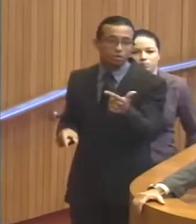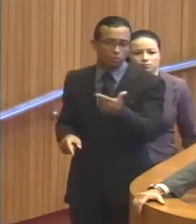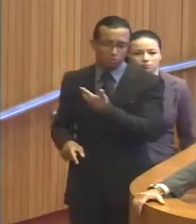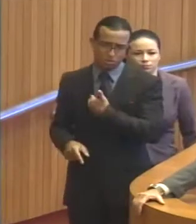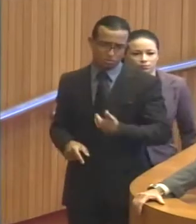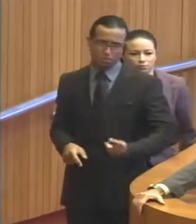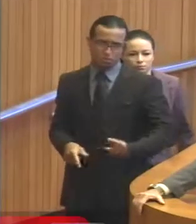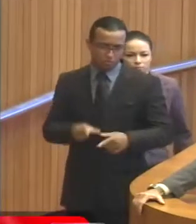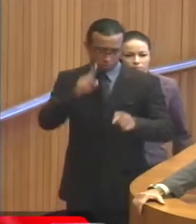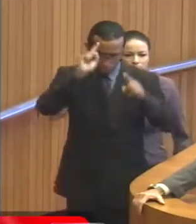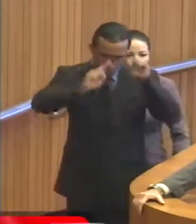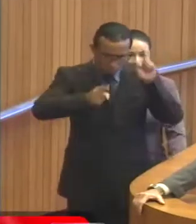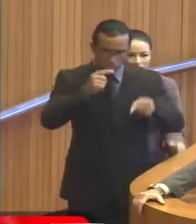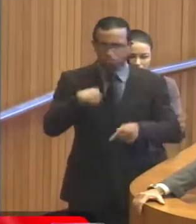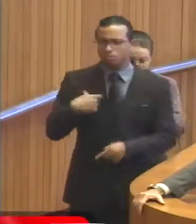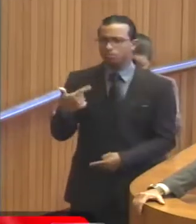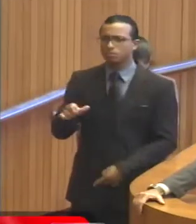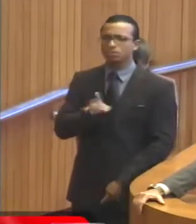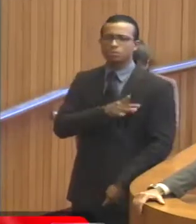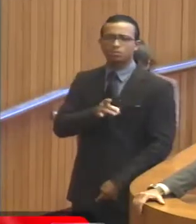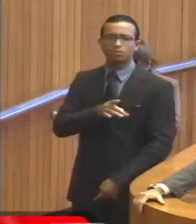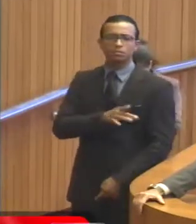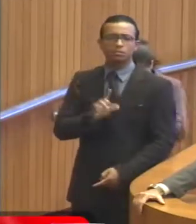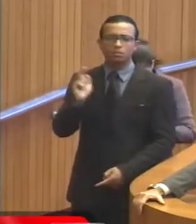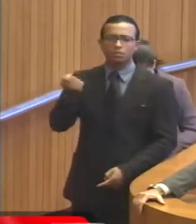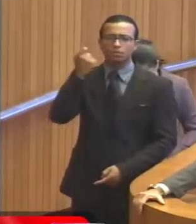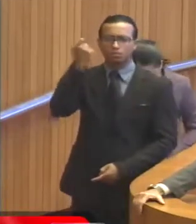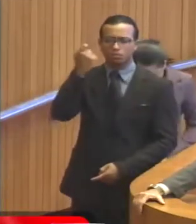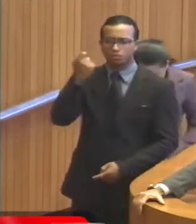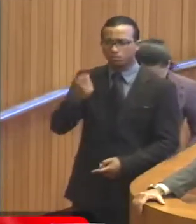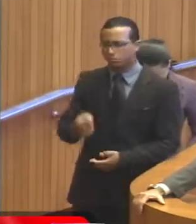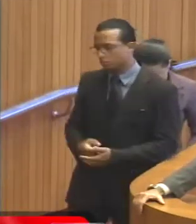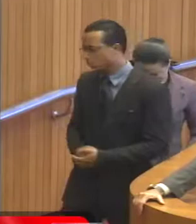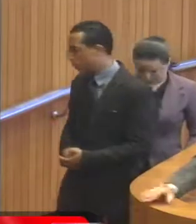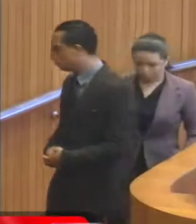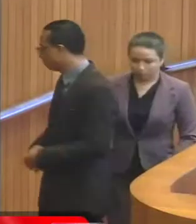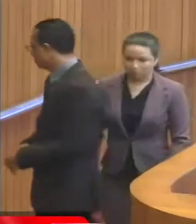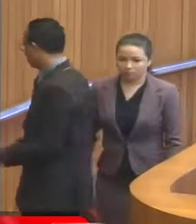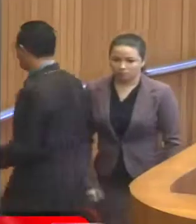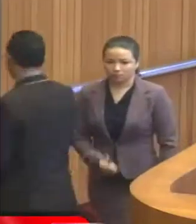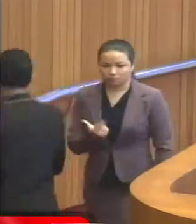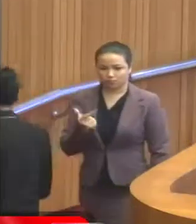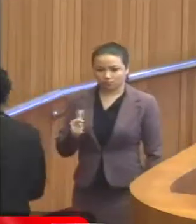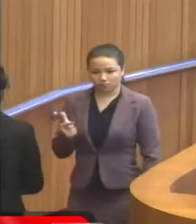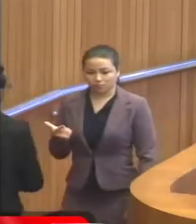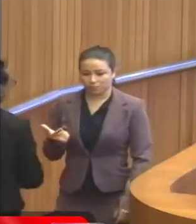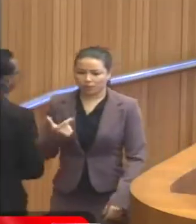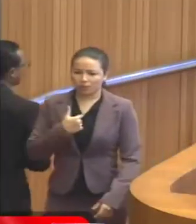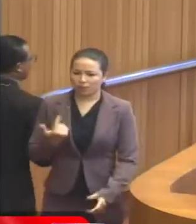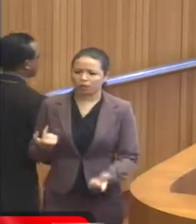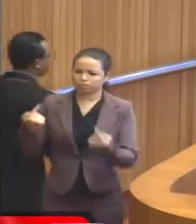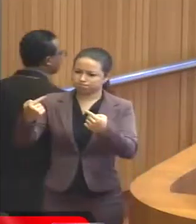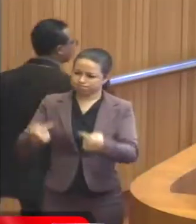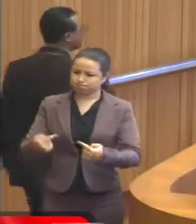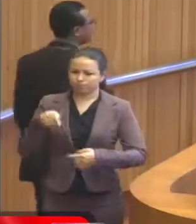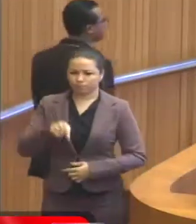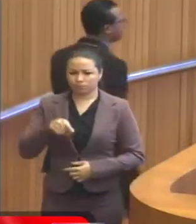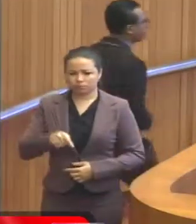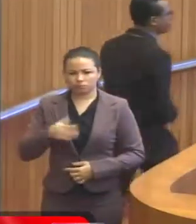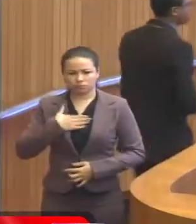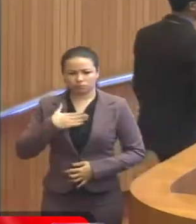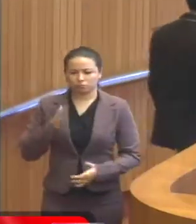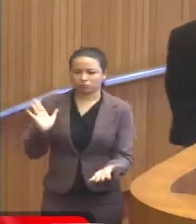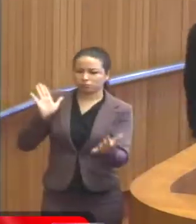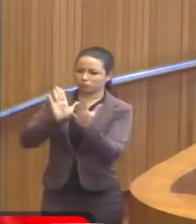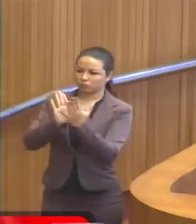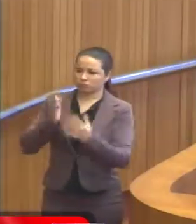nenhum. Eu não tenho medo da família Sarney, não tenho. Me enfrente de peito a